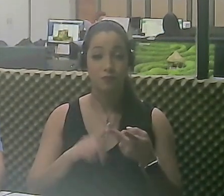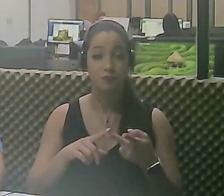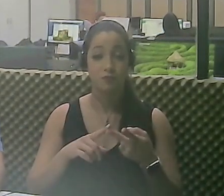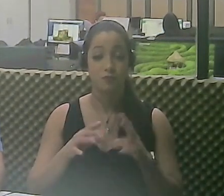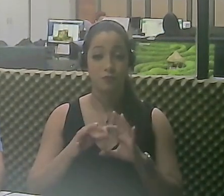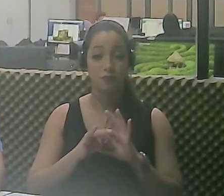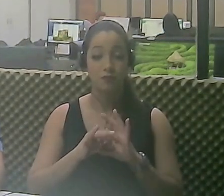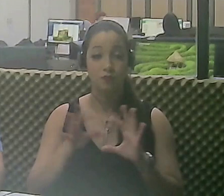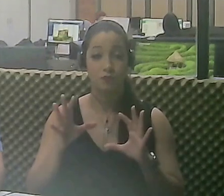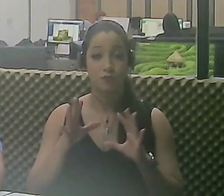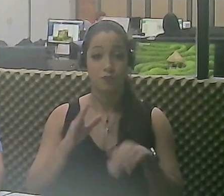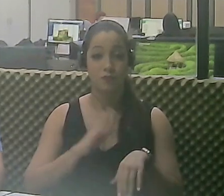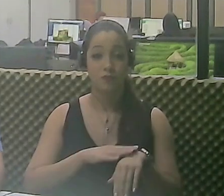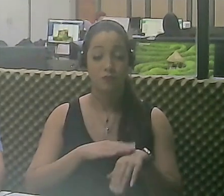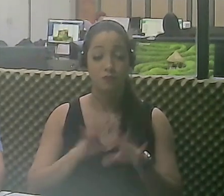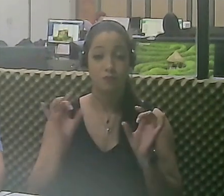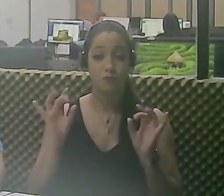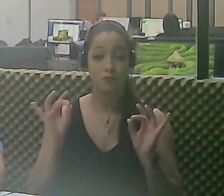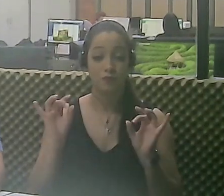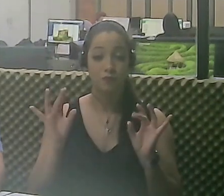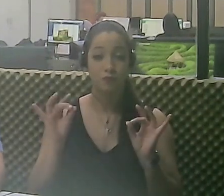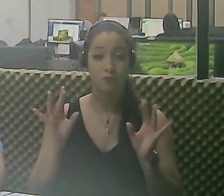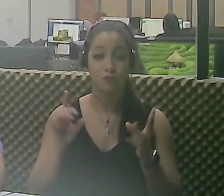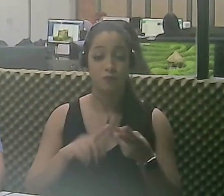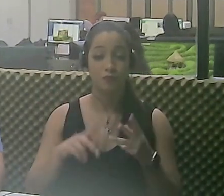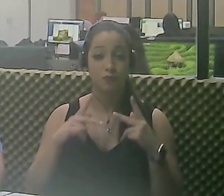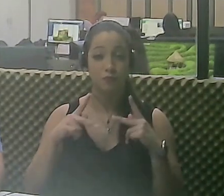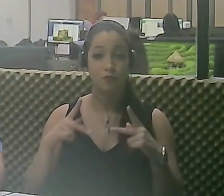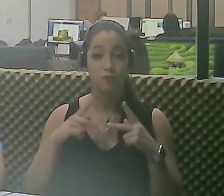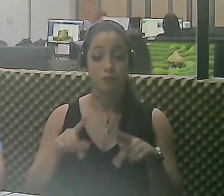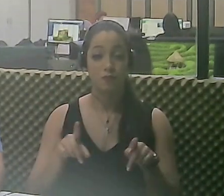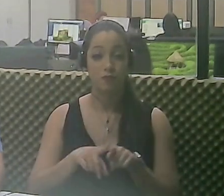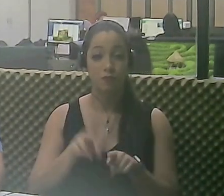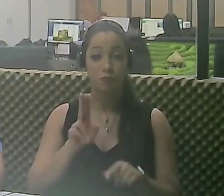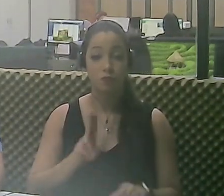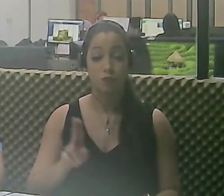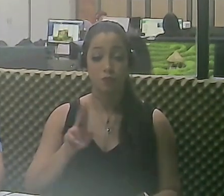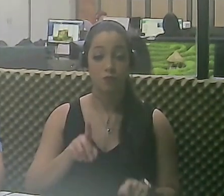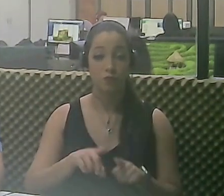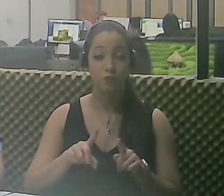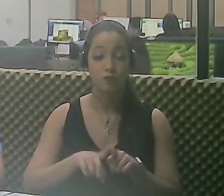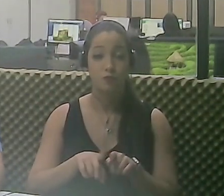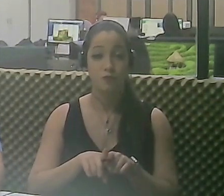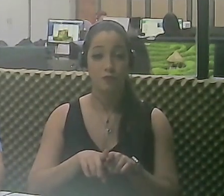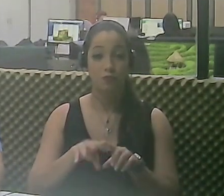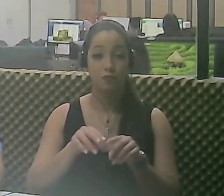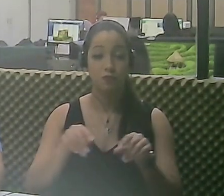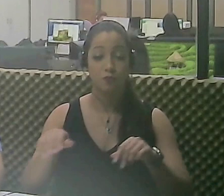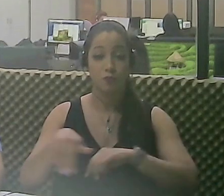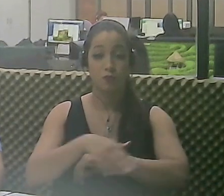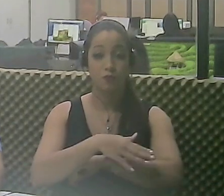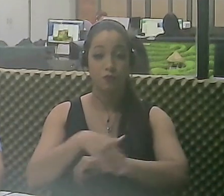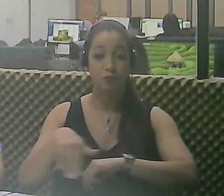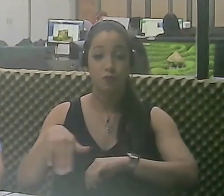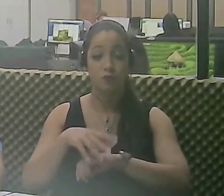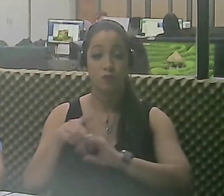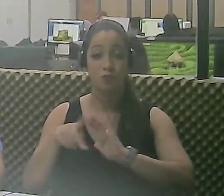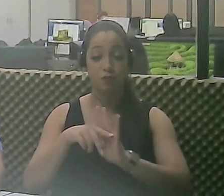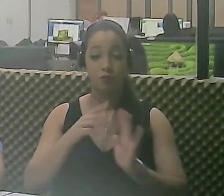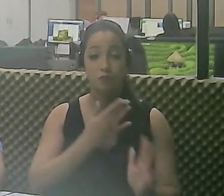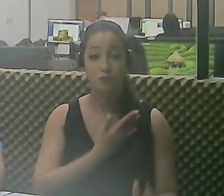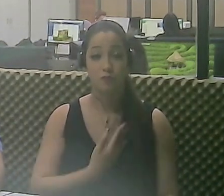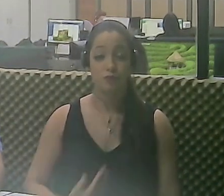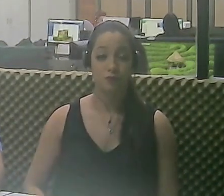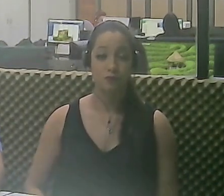licença para funcionamento em horário especial, de publicidade e de uso e ocupação do solo nas vias e logradouros